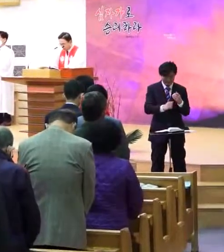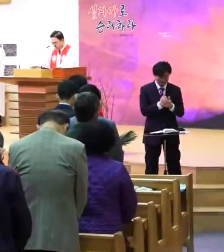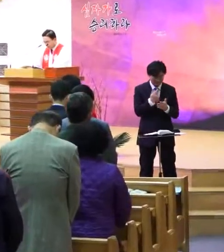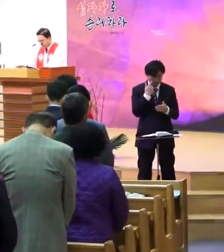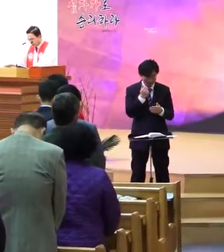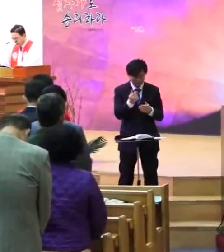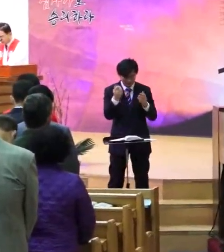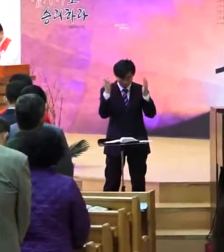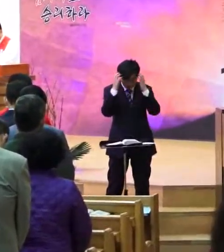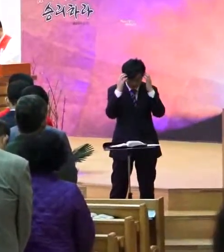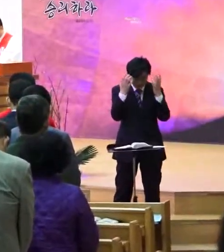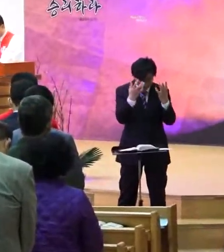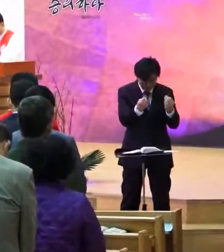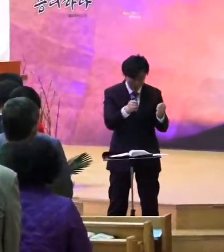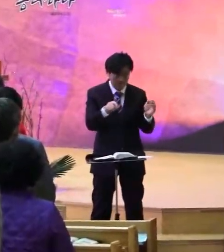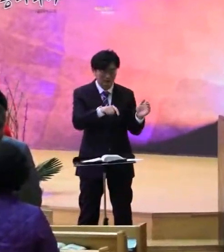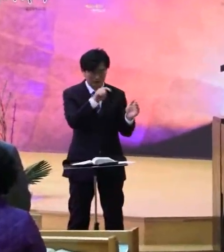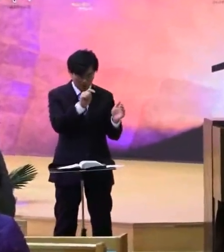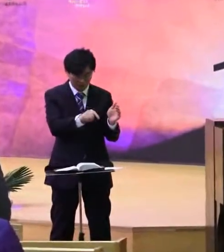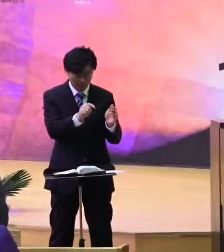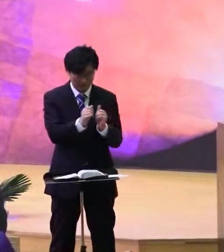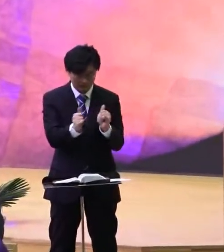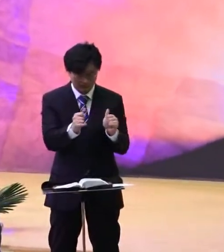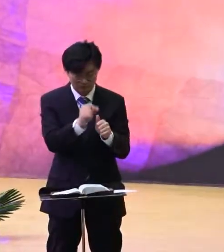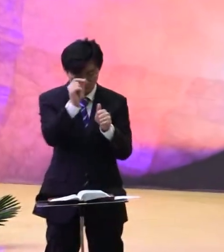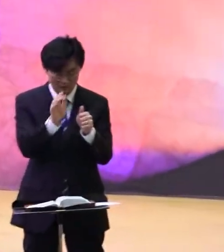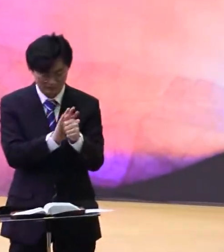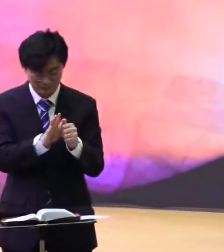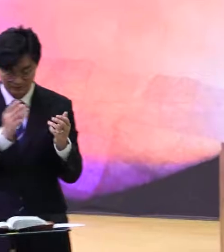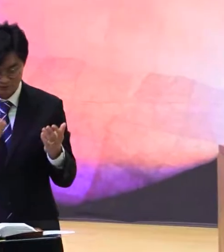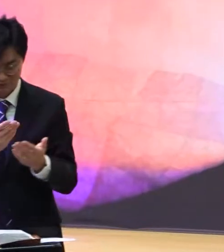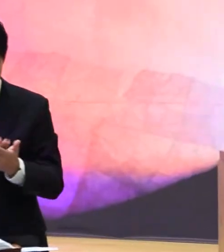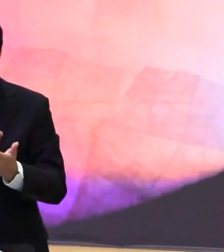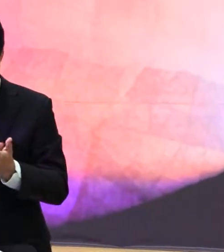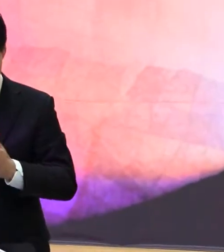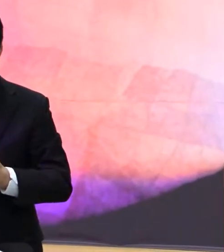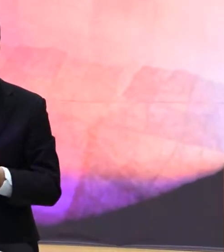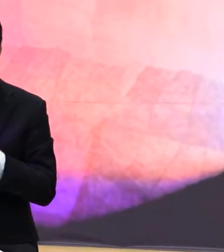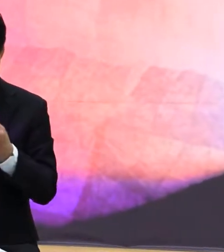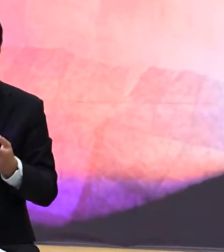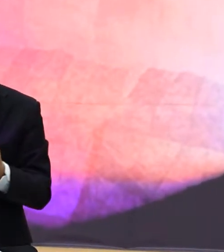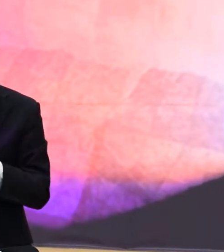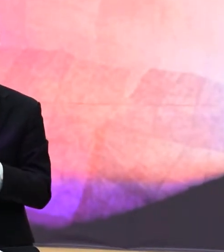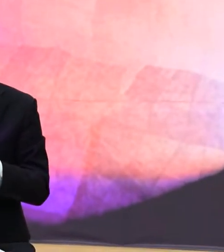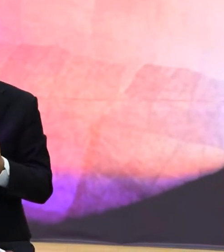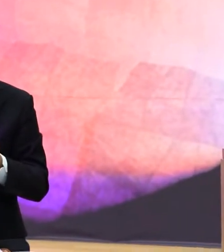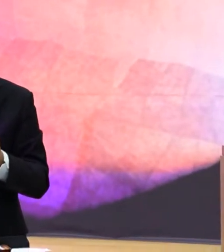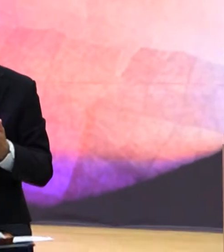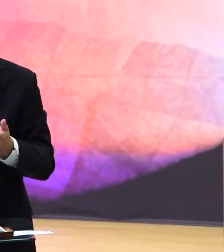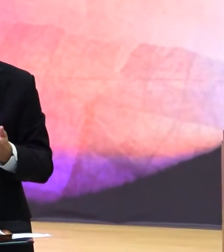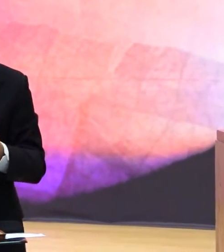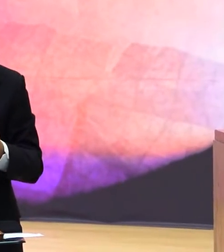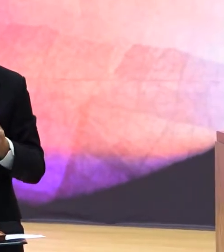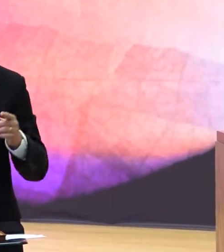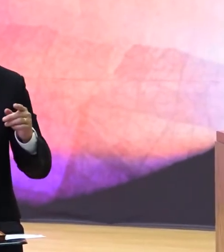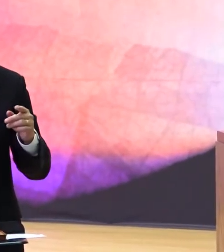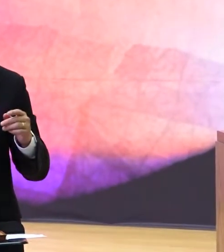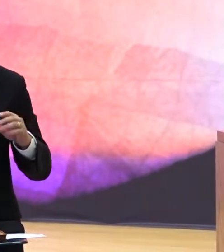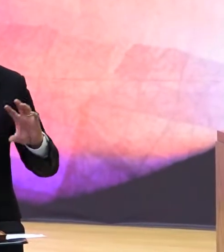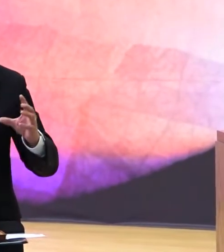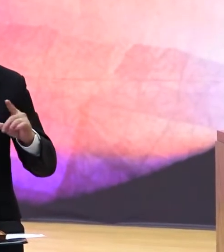땅 가운데 하나님 아버지가 주의 평안이 이루어지기를 원합니다. 하나님, 많은 여러 희생자들의 가족 위로해 주시옵시고 더